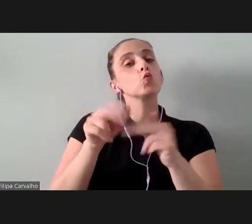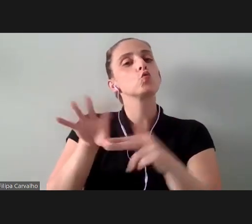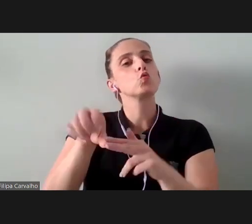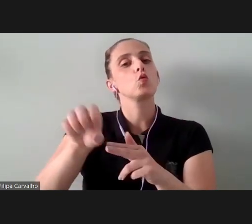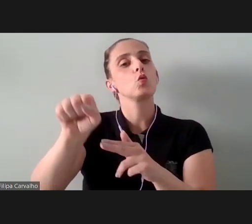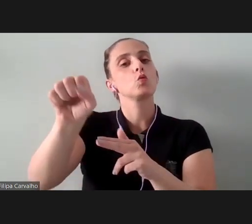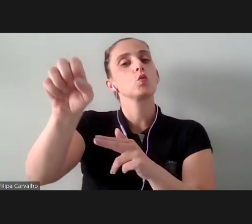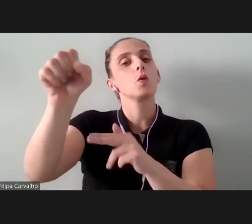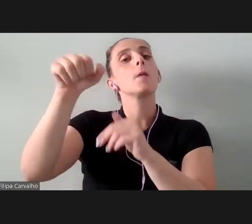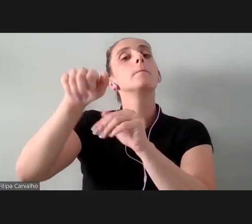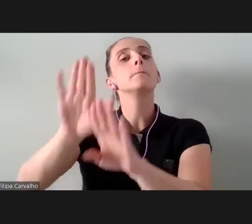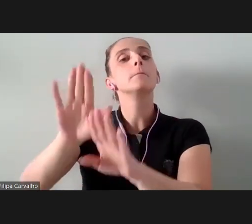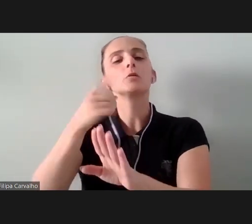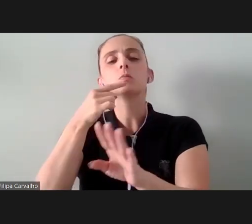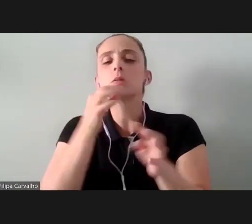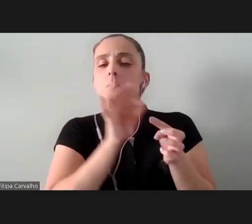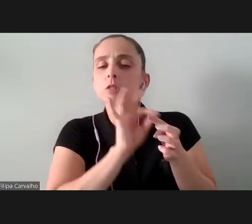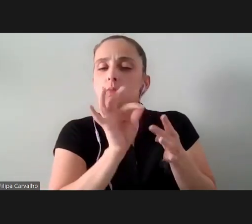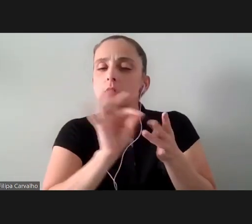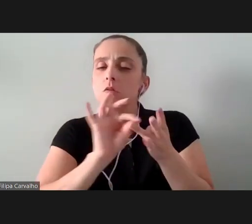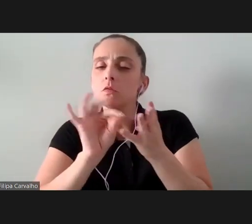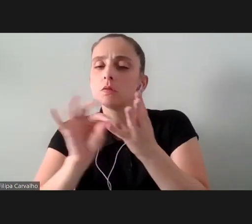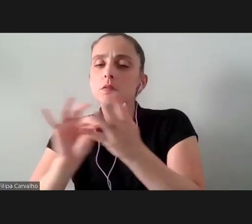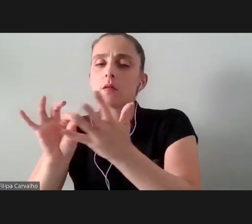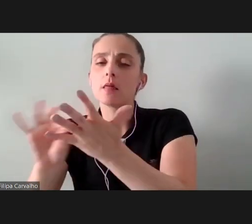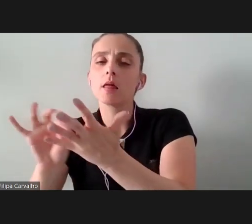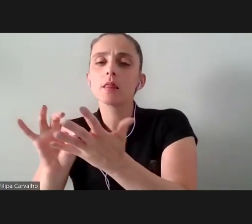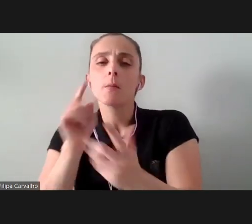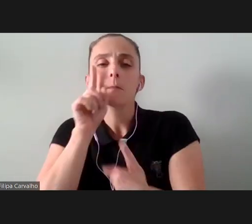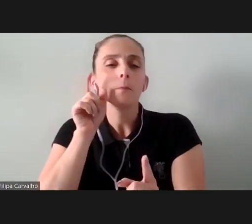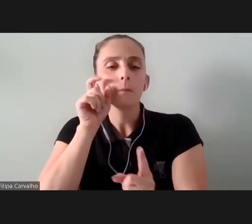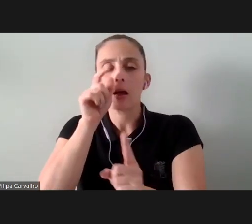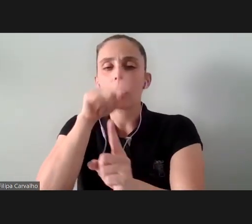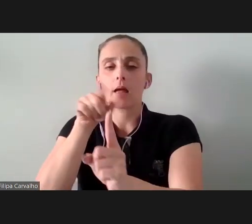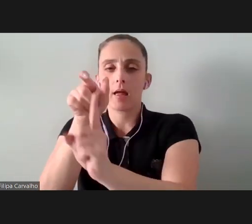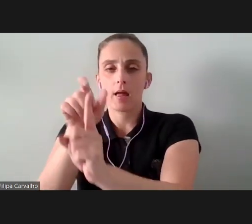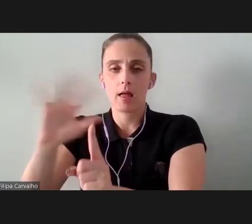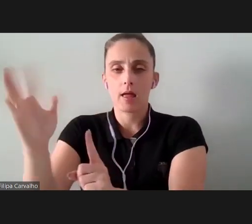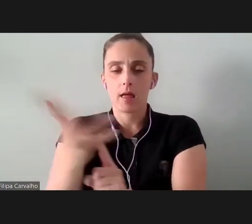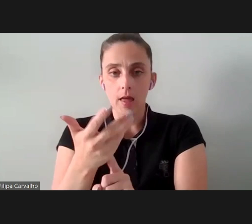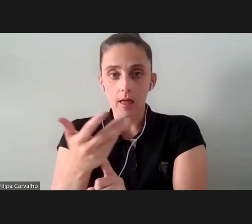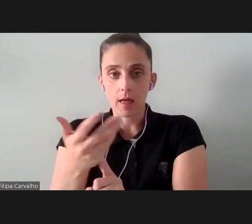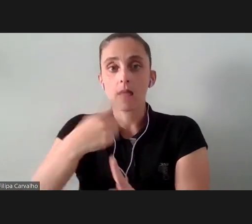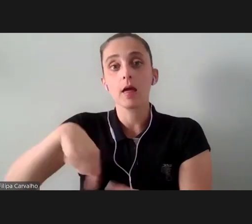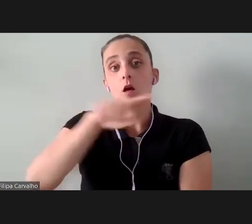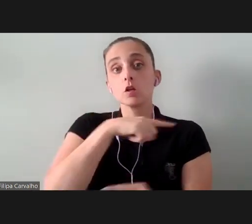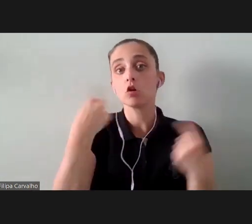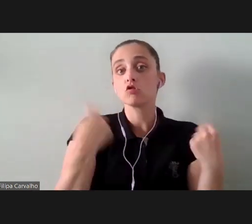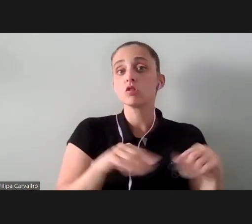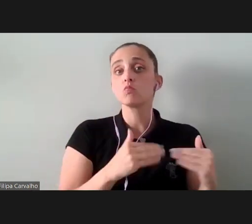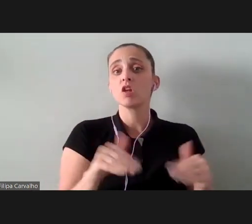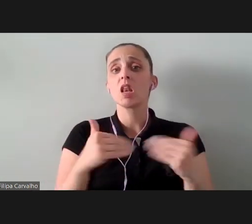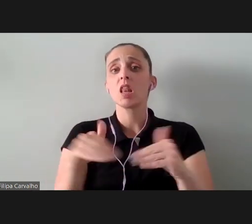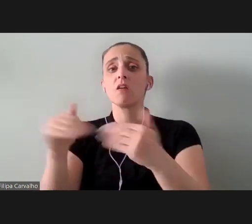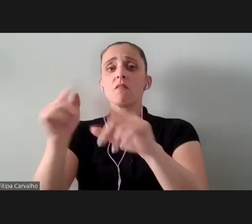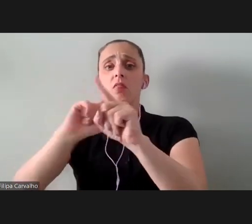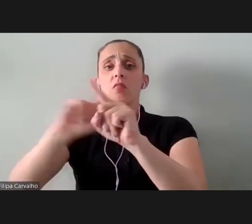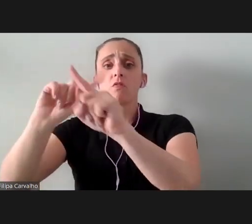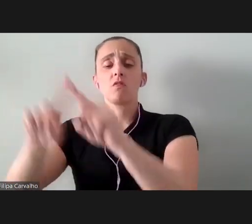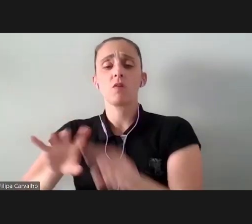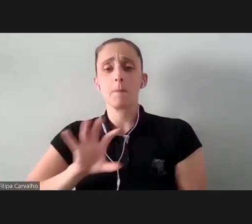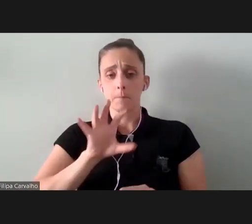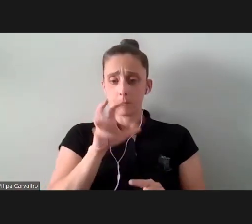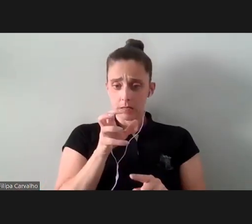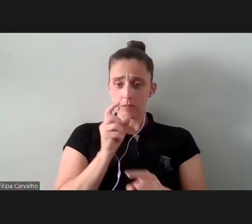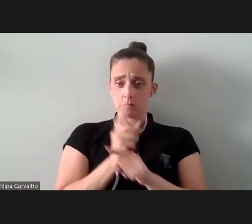a noção das especificidades de cada um dos destinatários, um bocadinho como o Hérmio dizia, estamos a diferentes mesmo dentro de cada país, existem